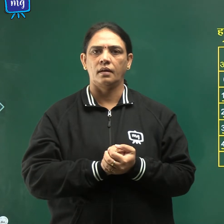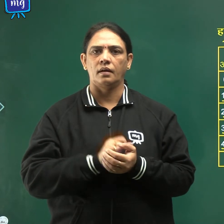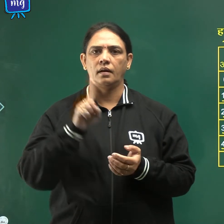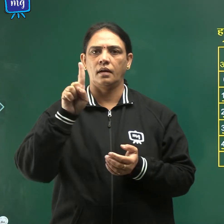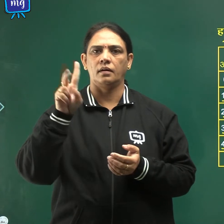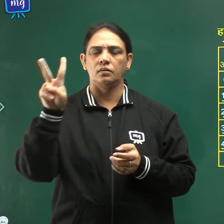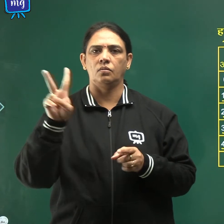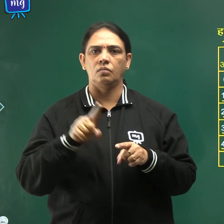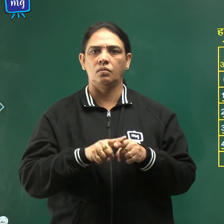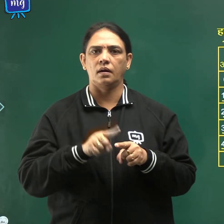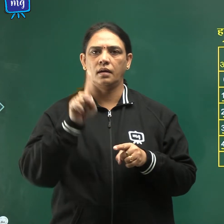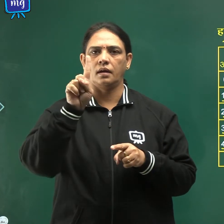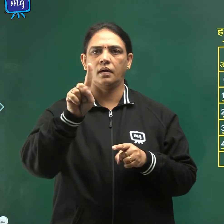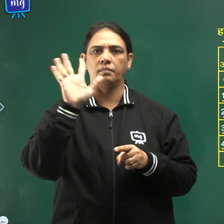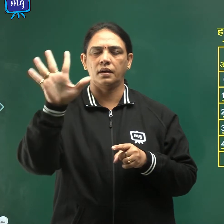15